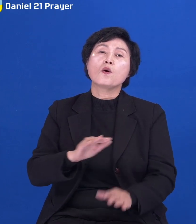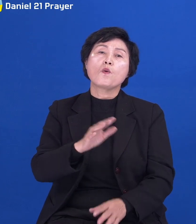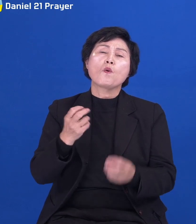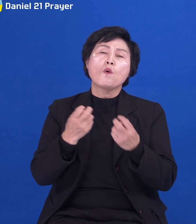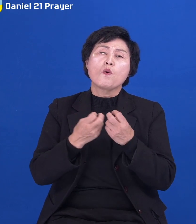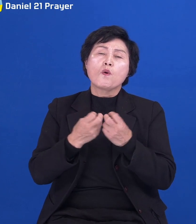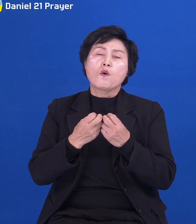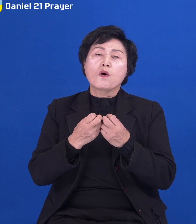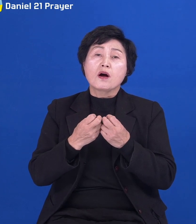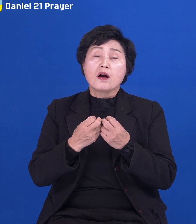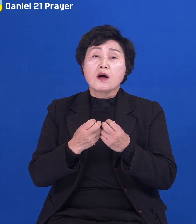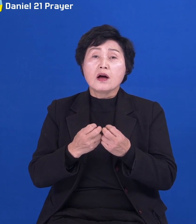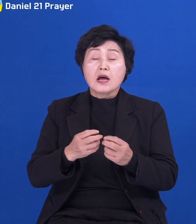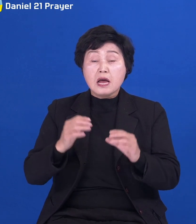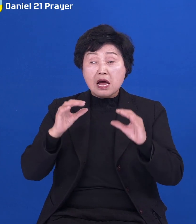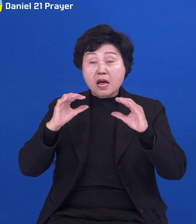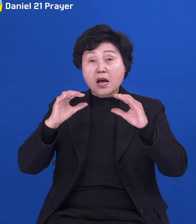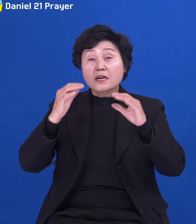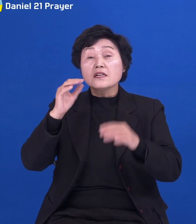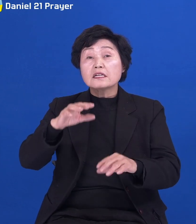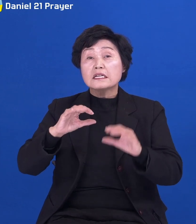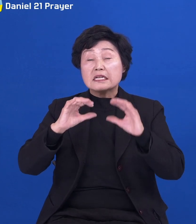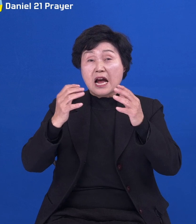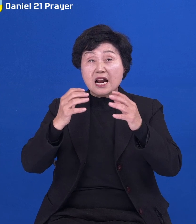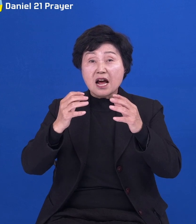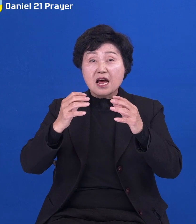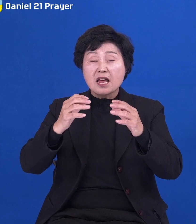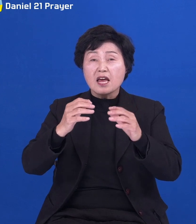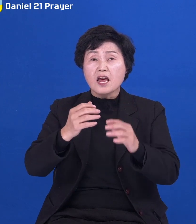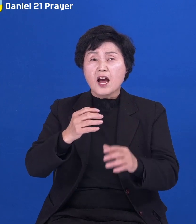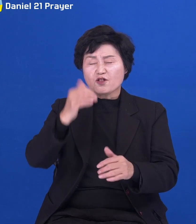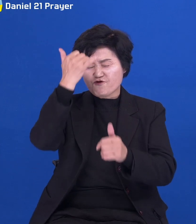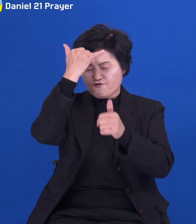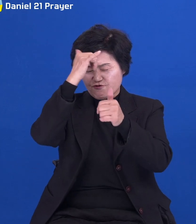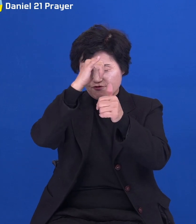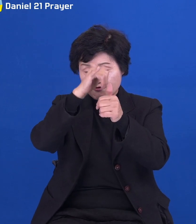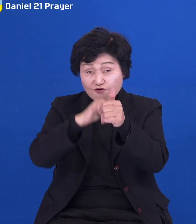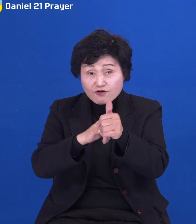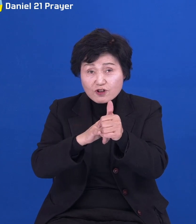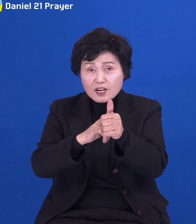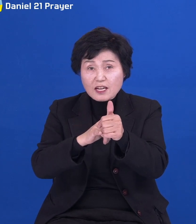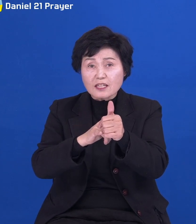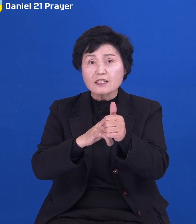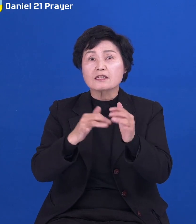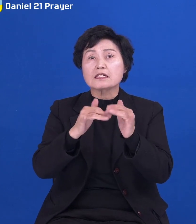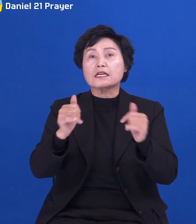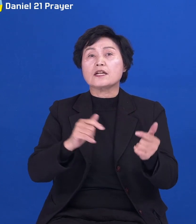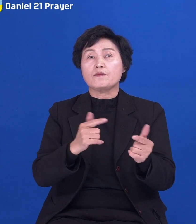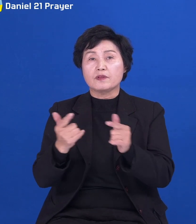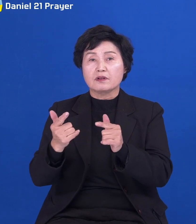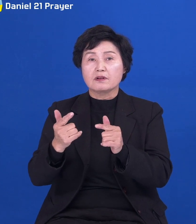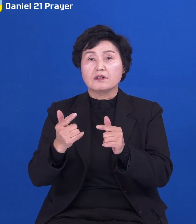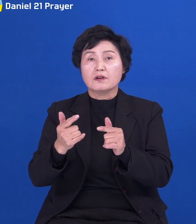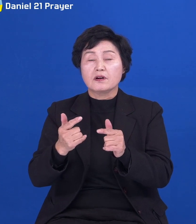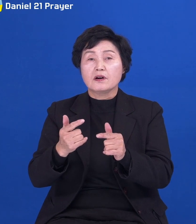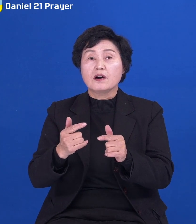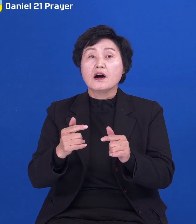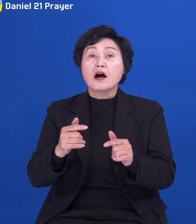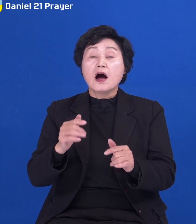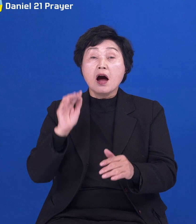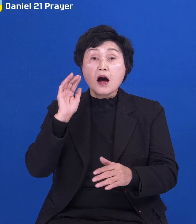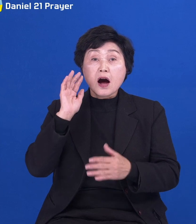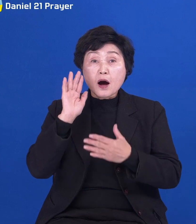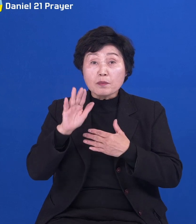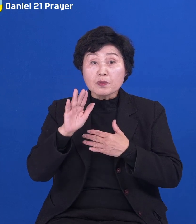국가에 충실했던 사람들이었어요. 그들은 국가에 자기 몸 그대로 헌신을 했고 자기 자신을 김일성, 김정일